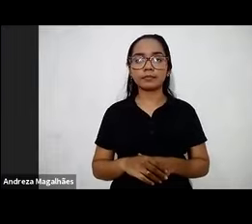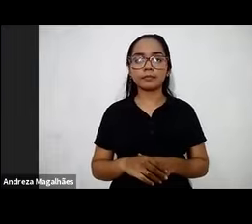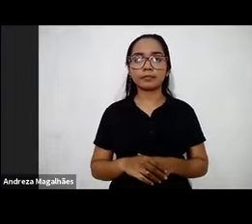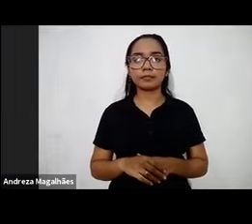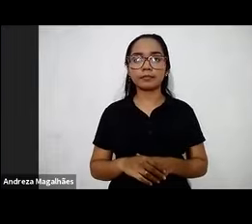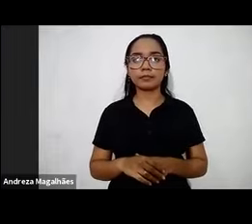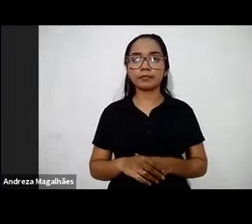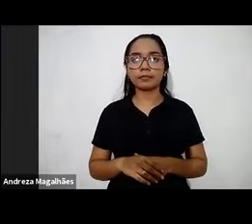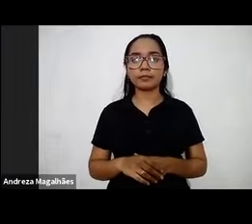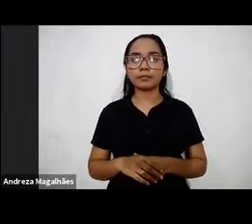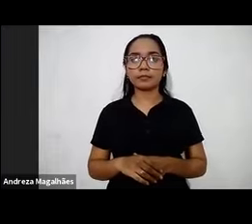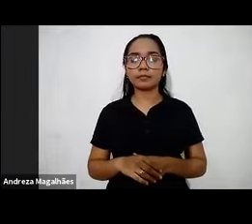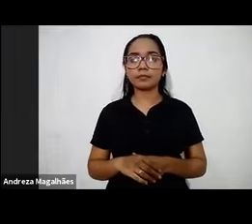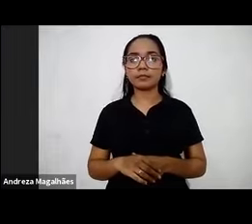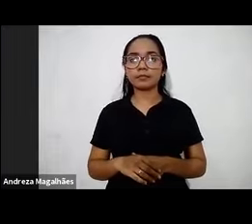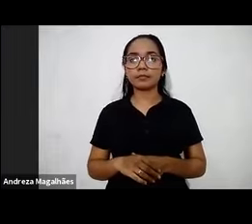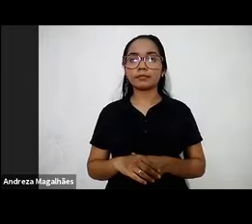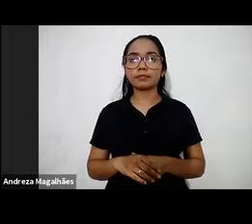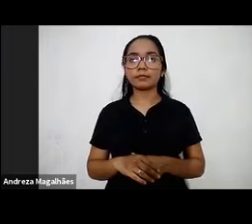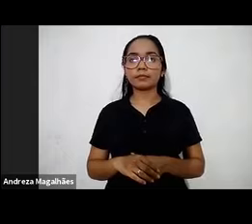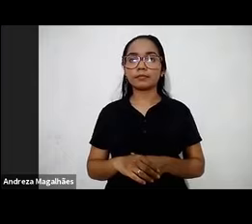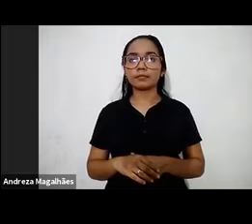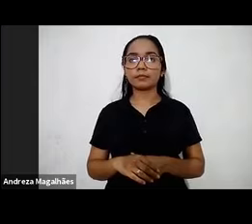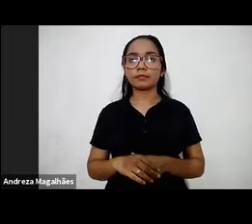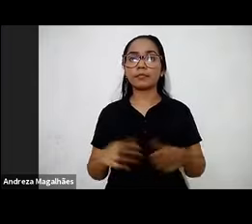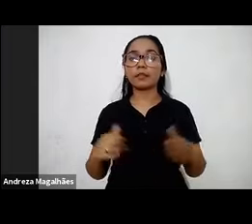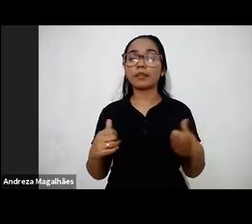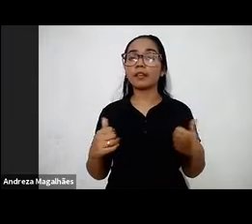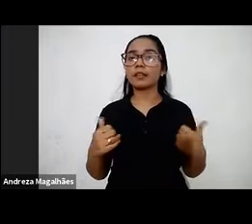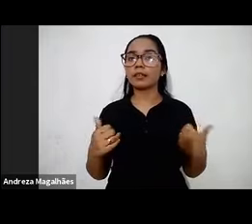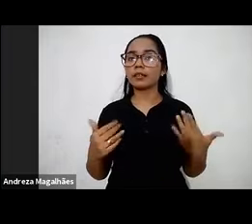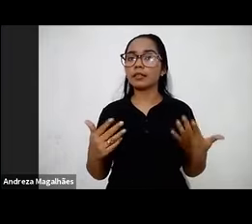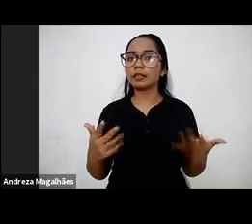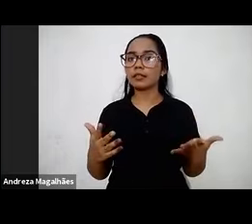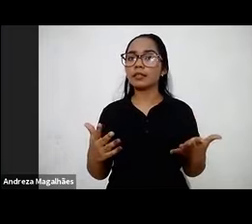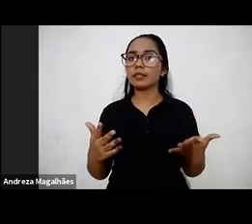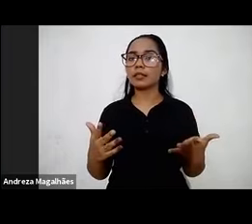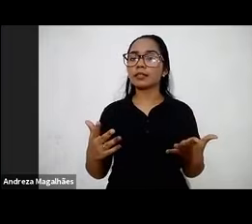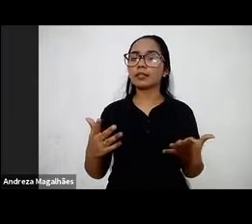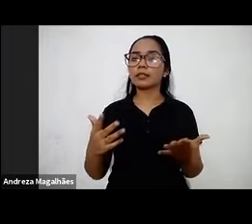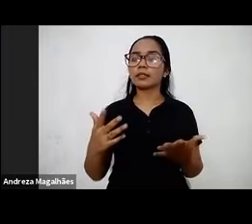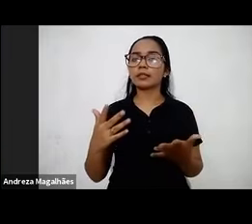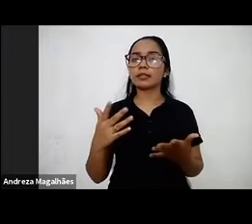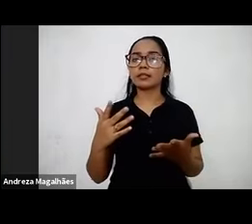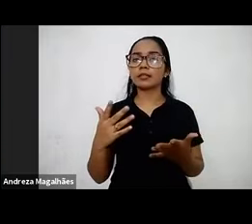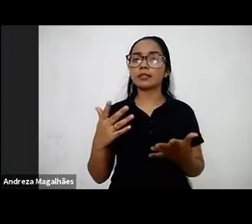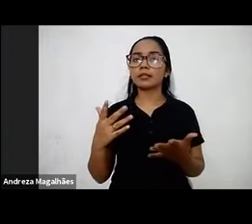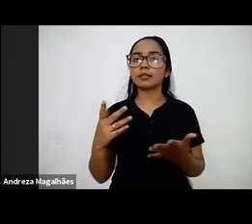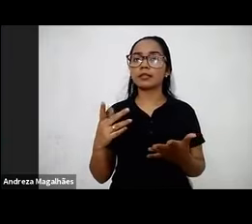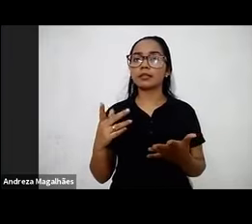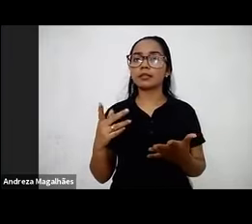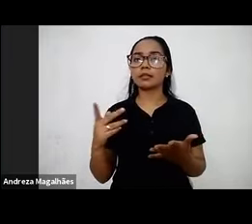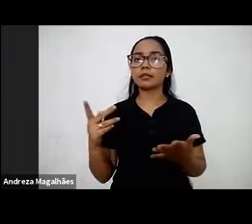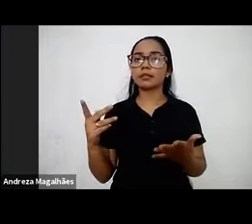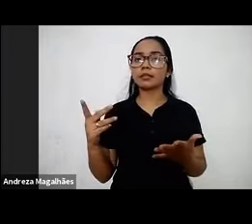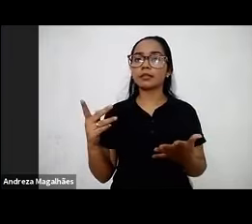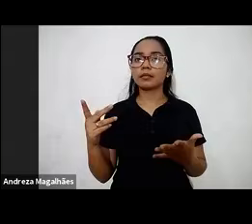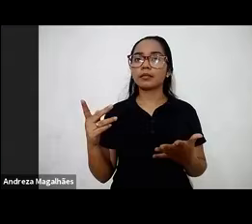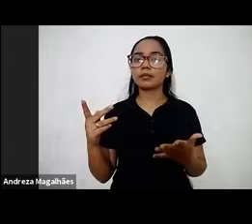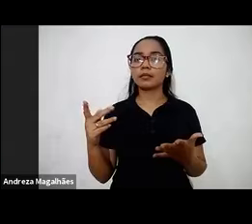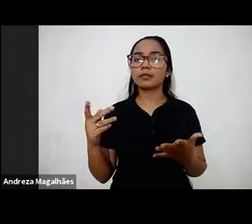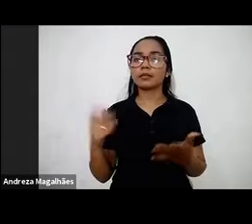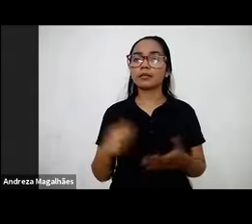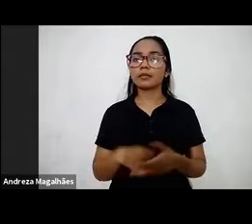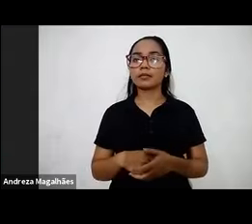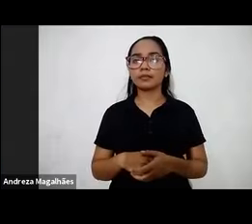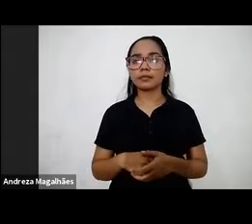divergindo, mas convergindo também. Então, foi esse lugar, né, em que eu me encontrei, que eu consegui respirar, onde eu senti o